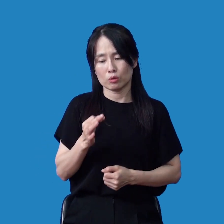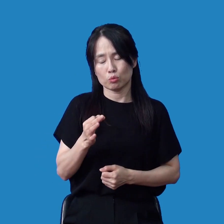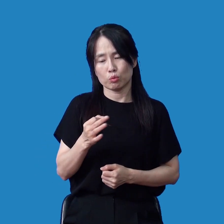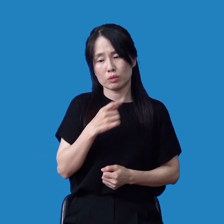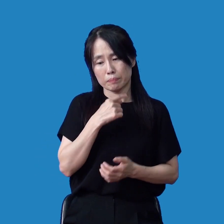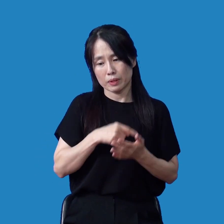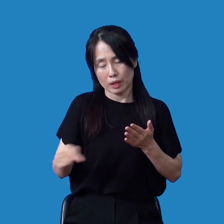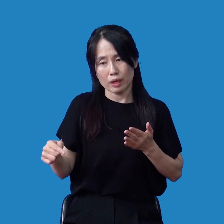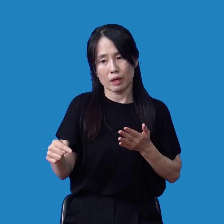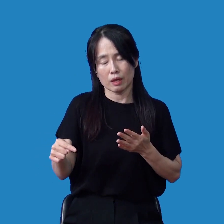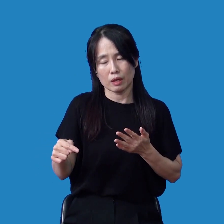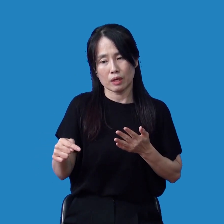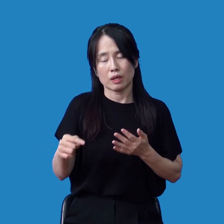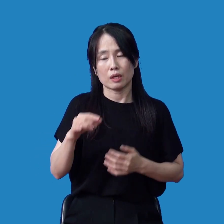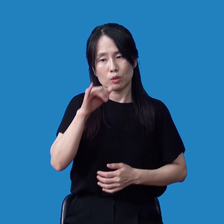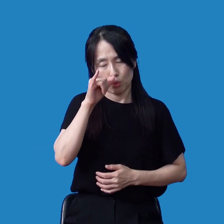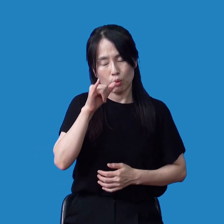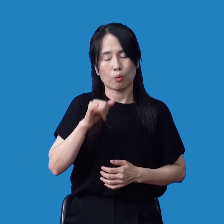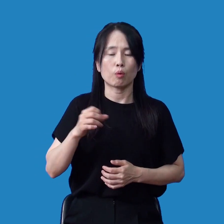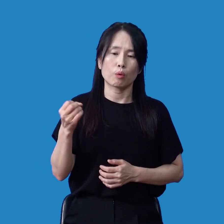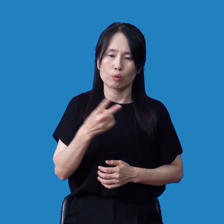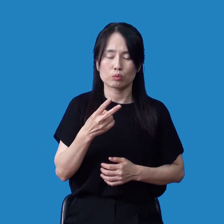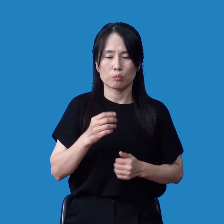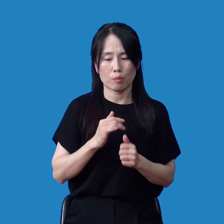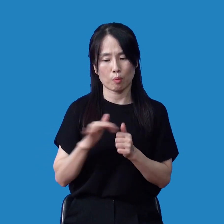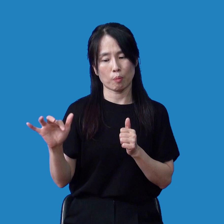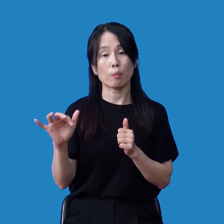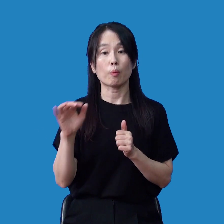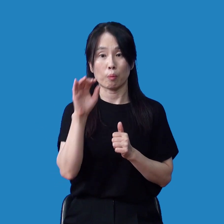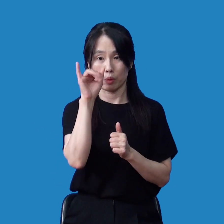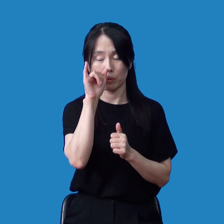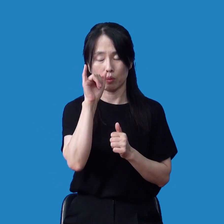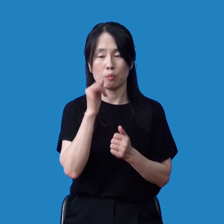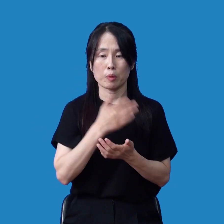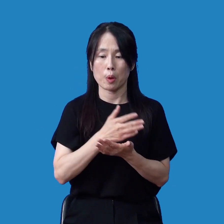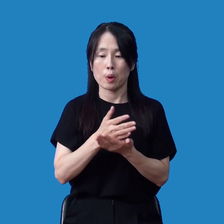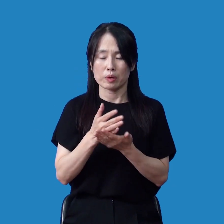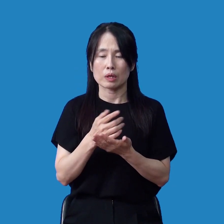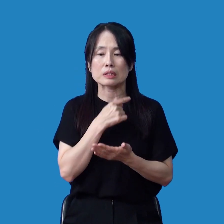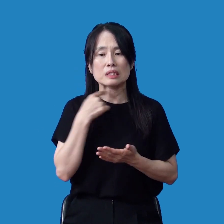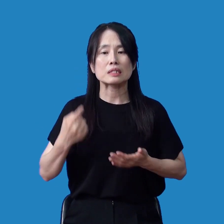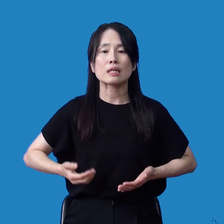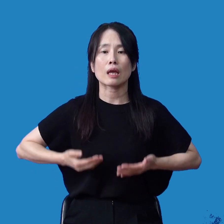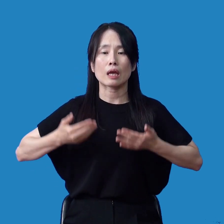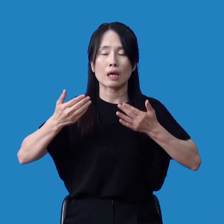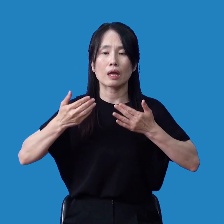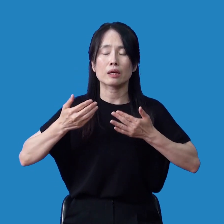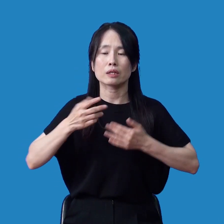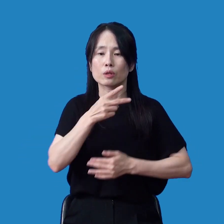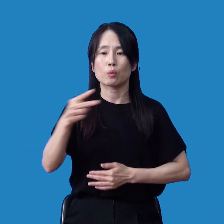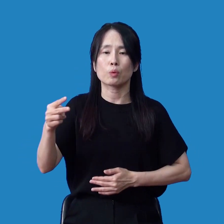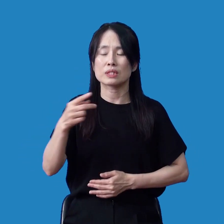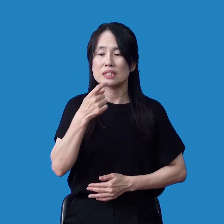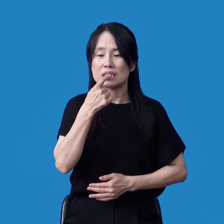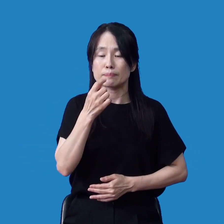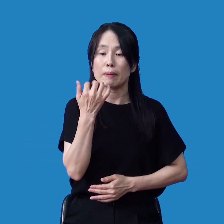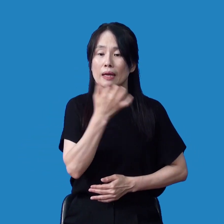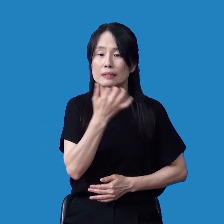손해를 당하고 그 다음에 무슨 따돌림을 당하고 여러 가지 희생을 당하는 것이 백색